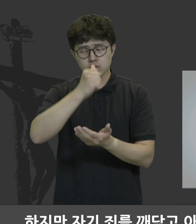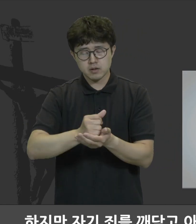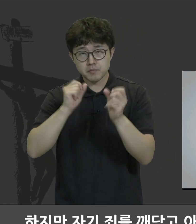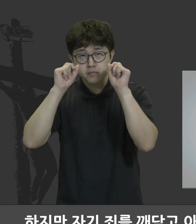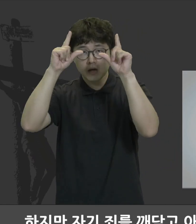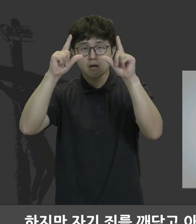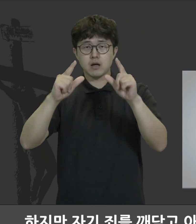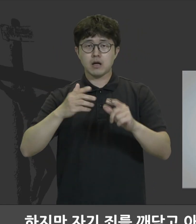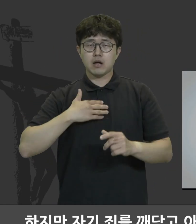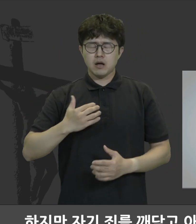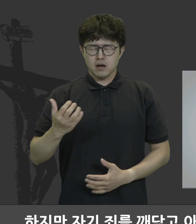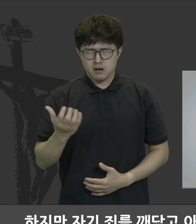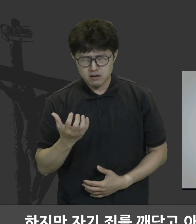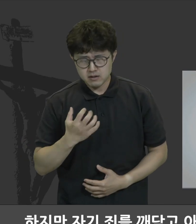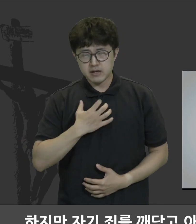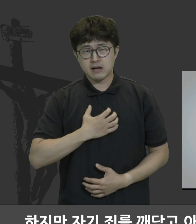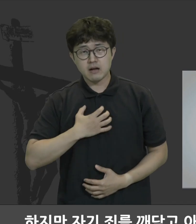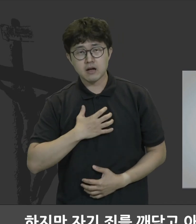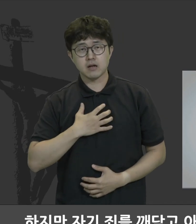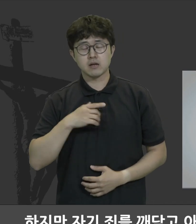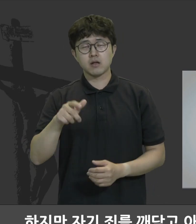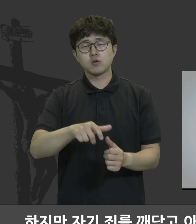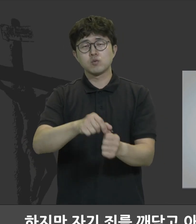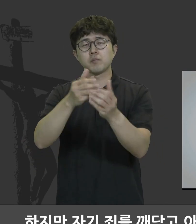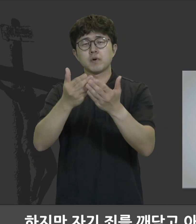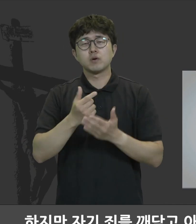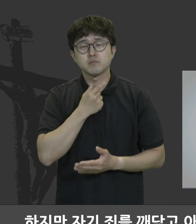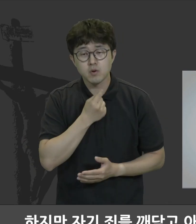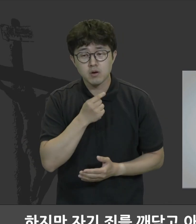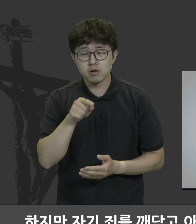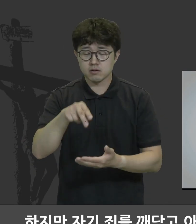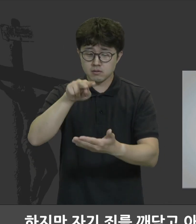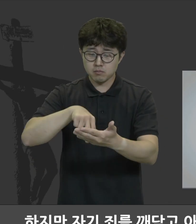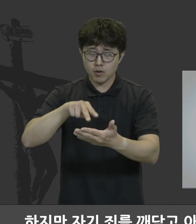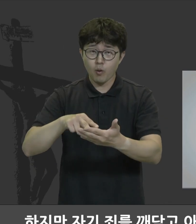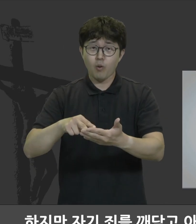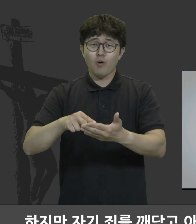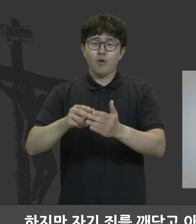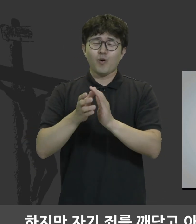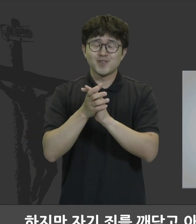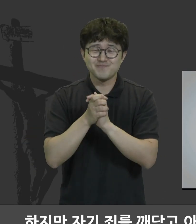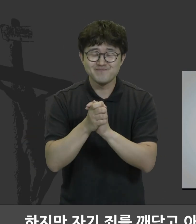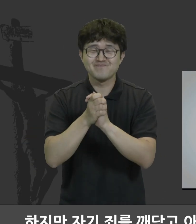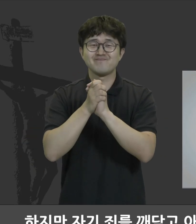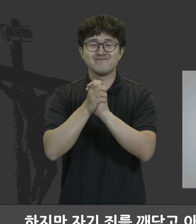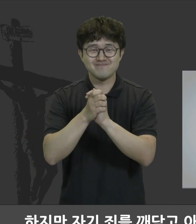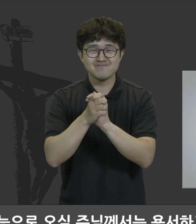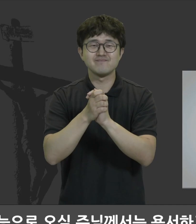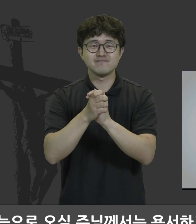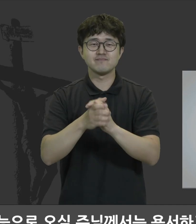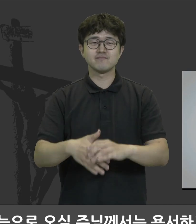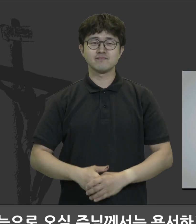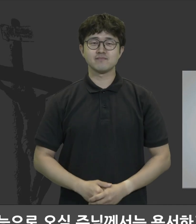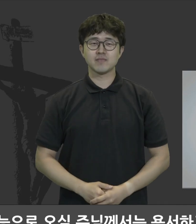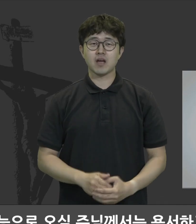아픔을 느끼는 자들과 구원받기 원하는 자들에게는 기쁜 소식이 됩니다. 권능으로 오실